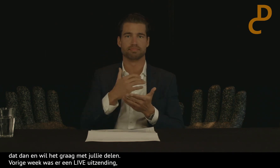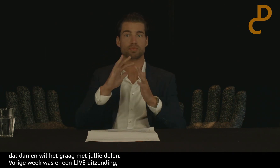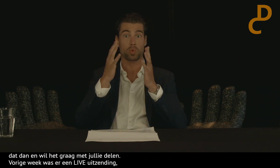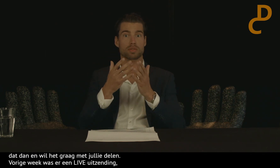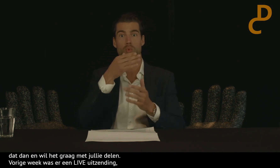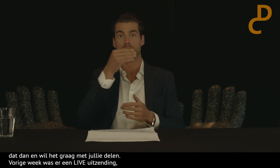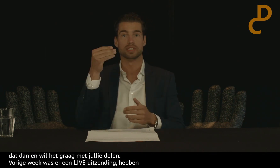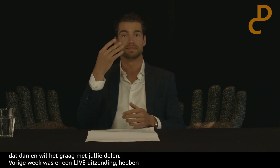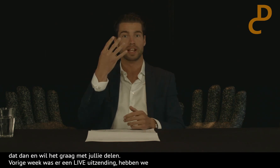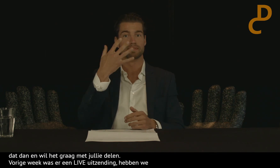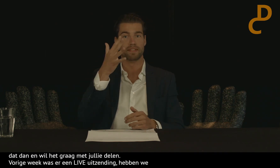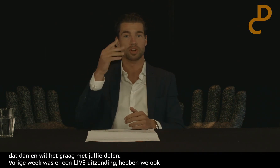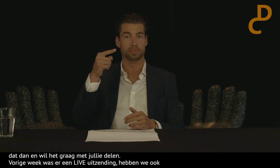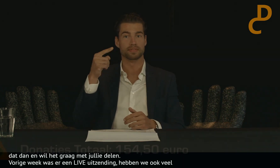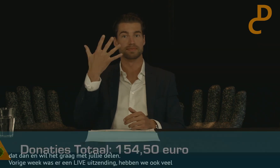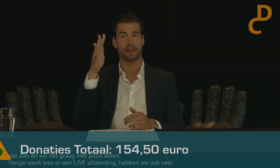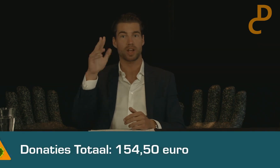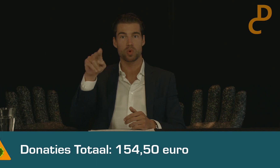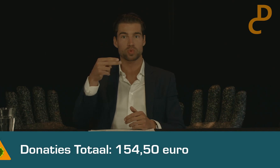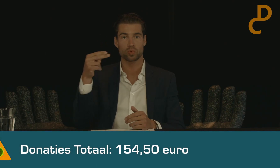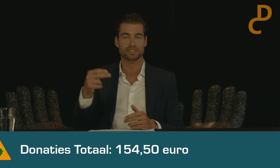ook veel donaties gekregen.